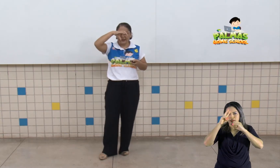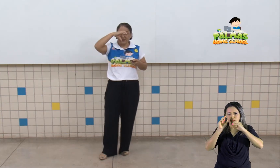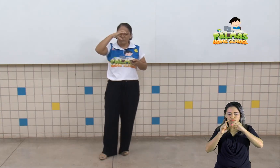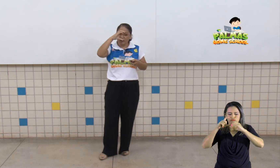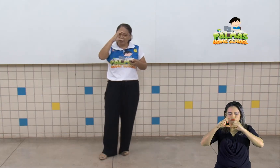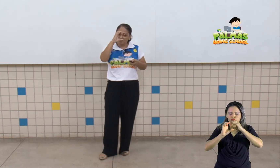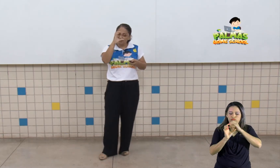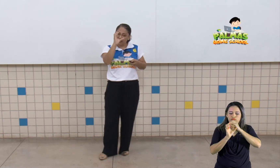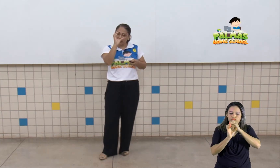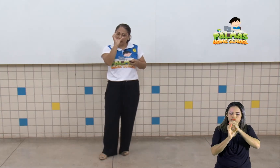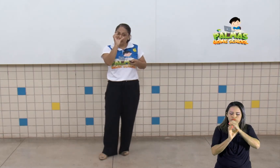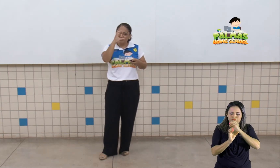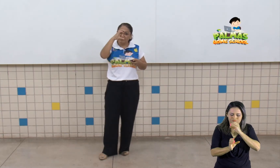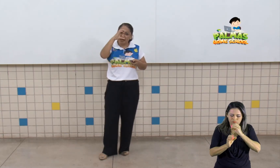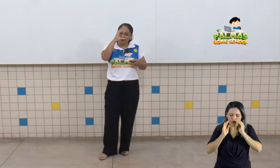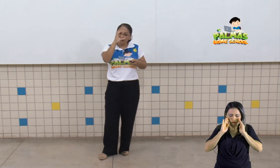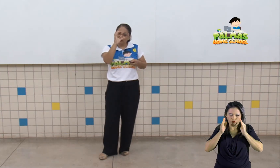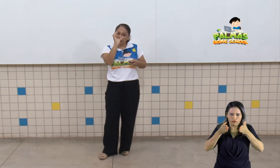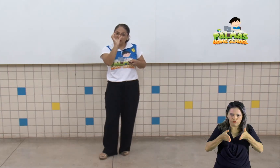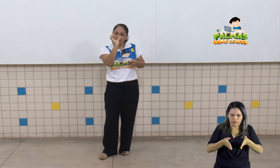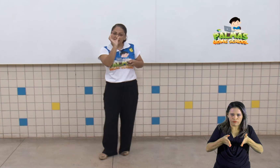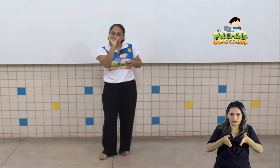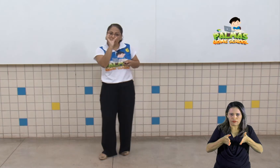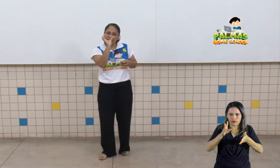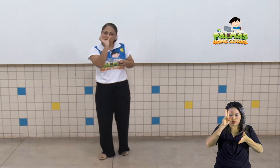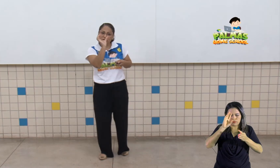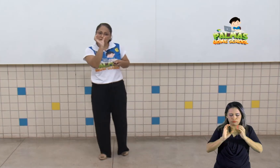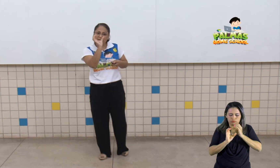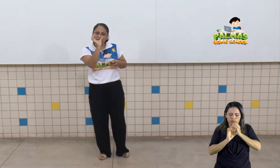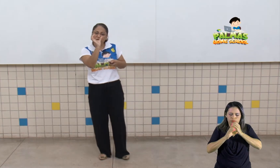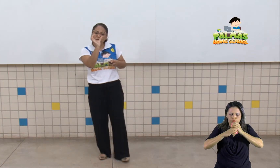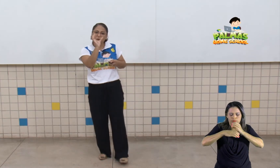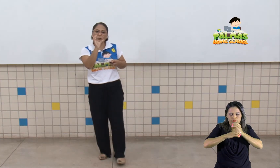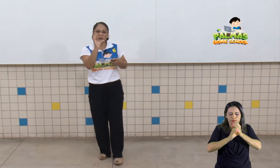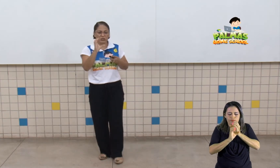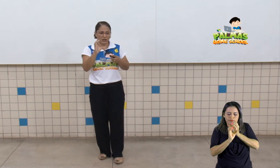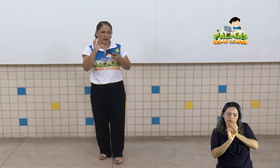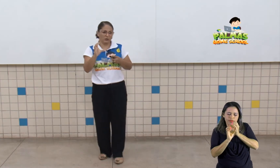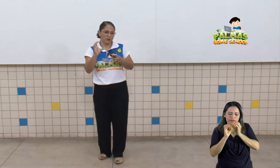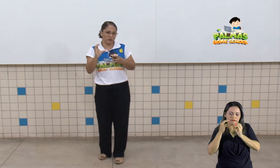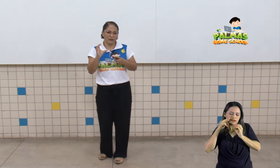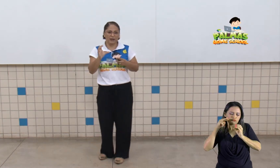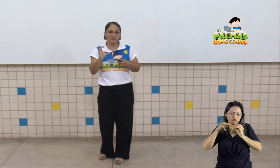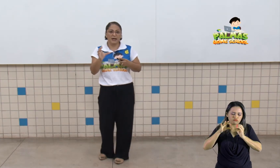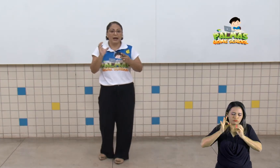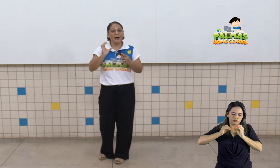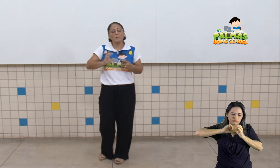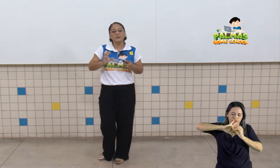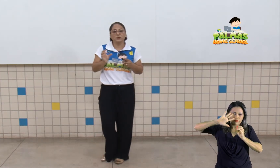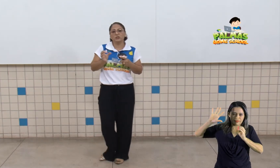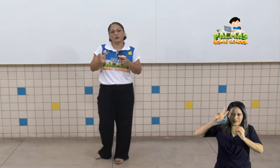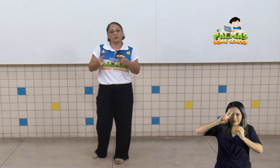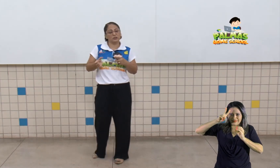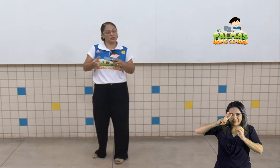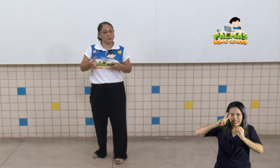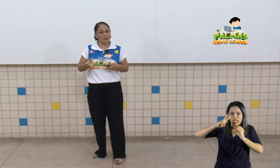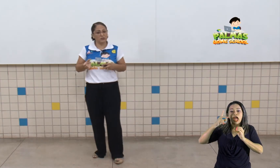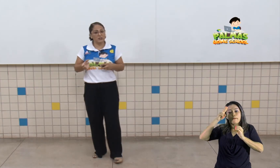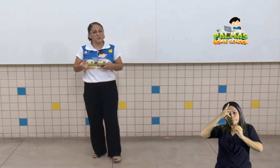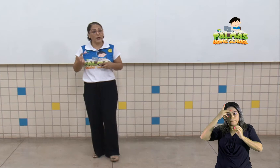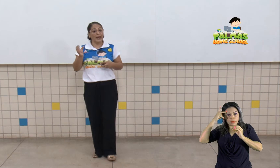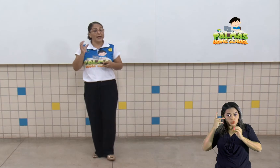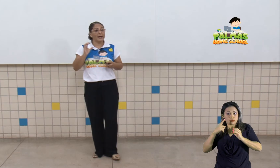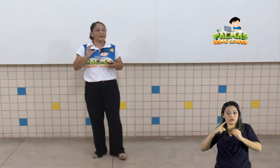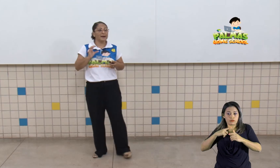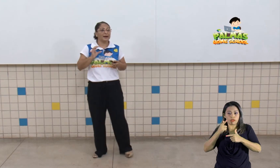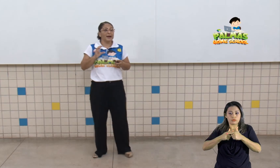que focalizar, dar aquela utilização para a lente ficar certinha para eu poder enxergar com nitidez? A pessoa que sofre de